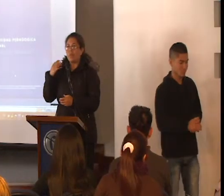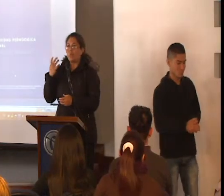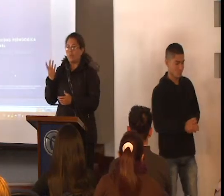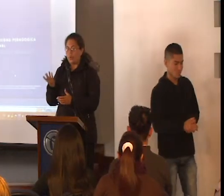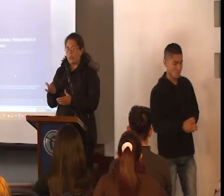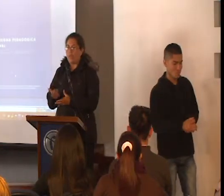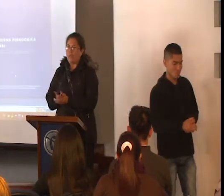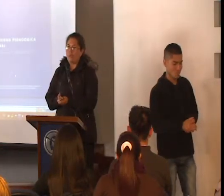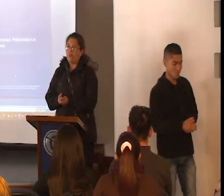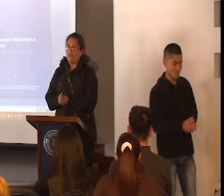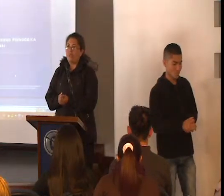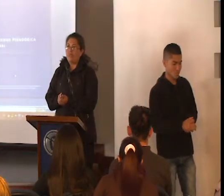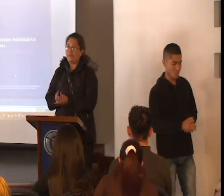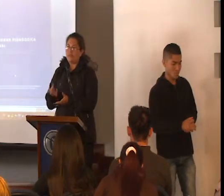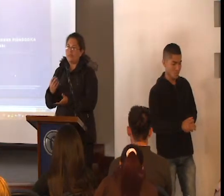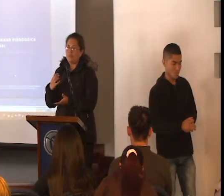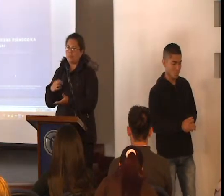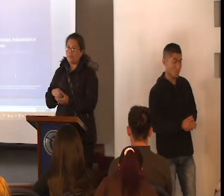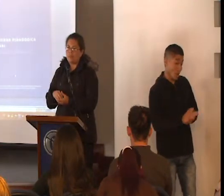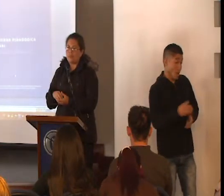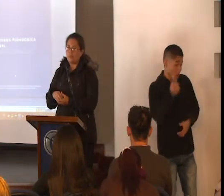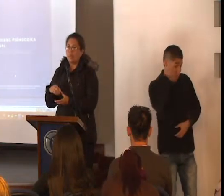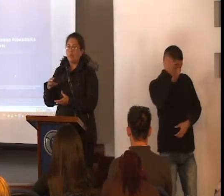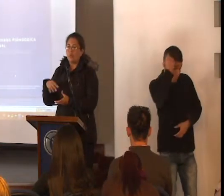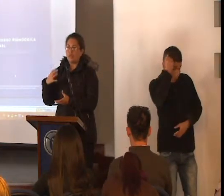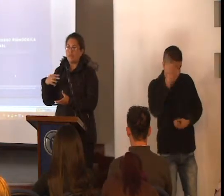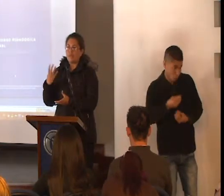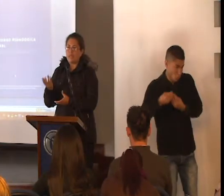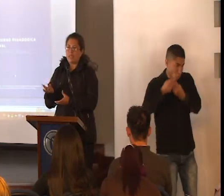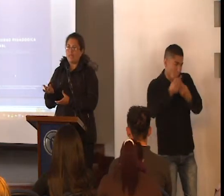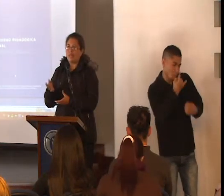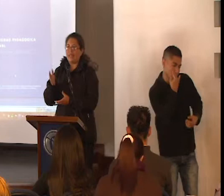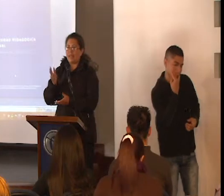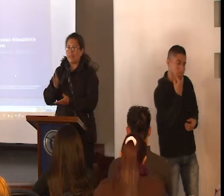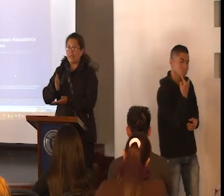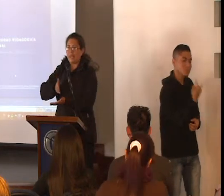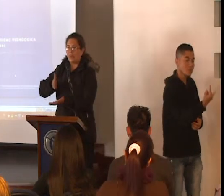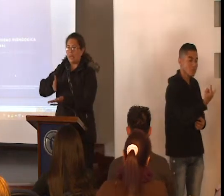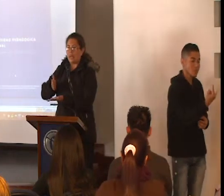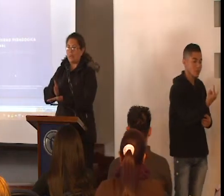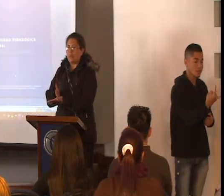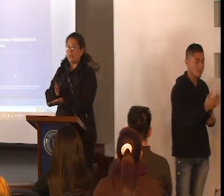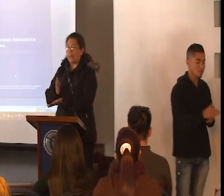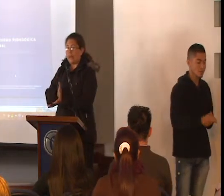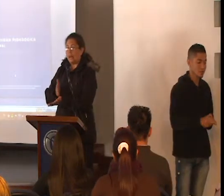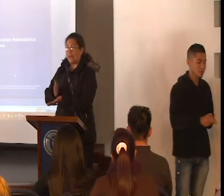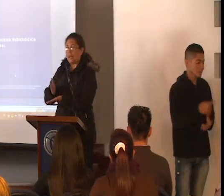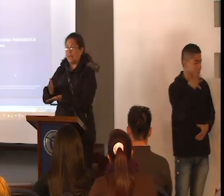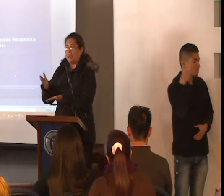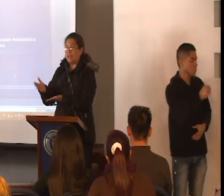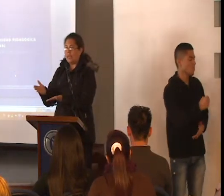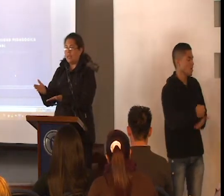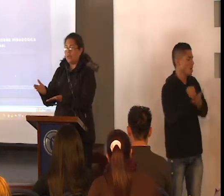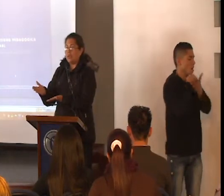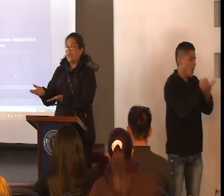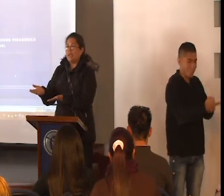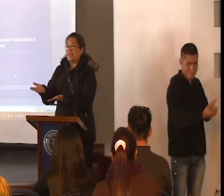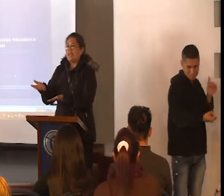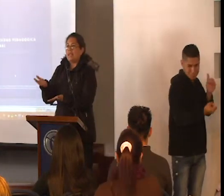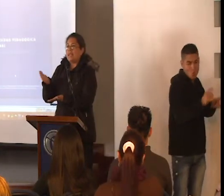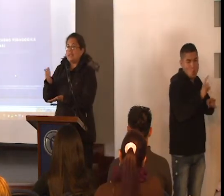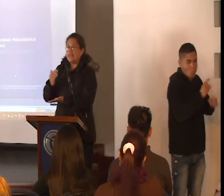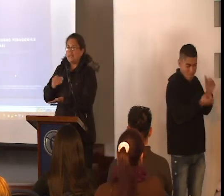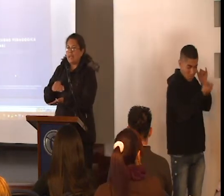todo, sino que hubo un interés de los maestros por determinar de qué manera podían ayudar pedagógicamente al